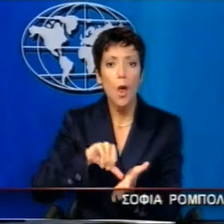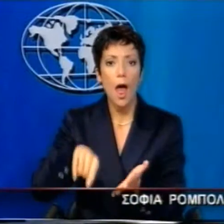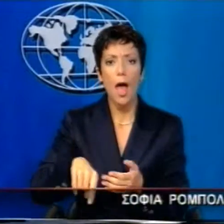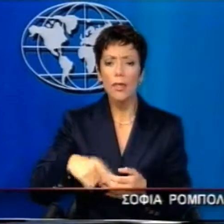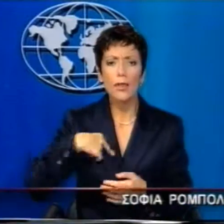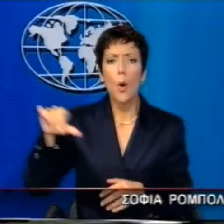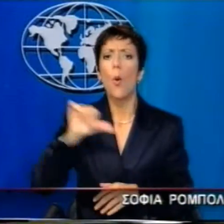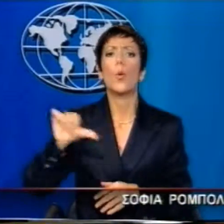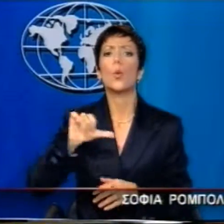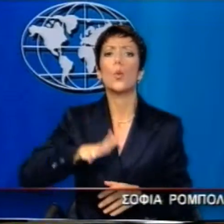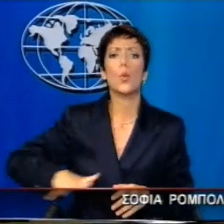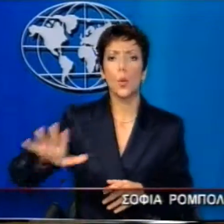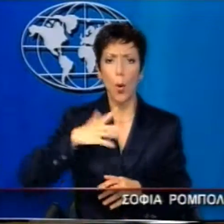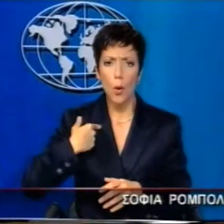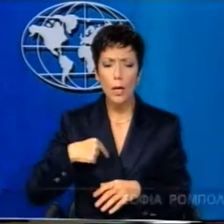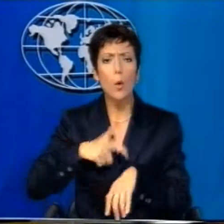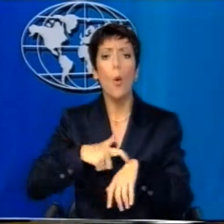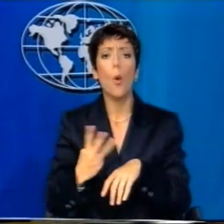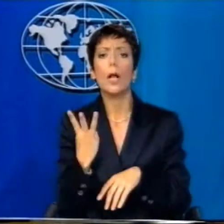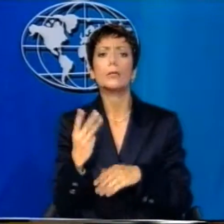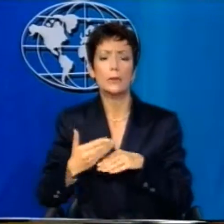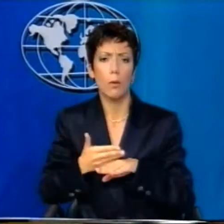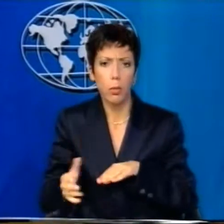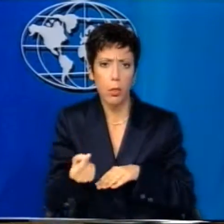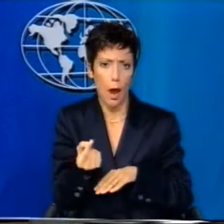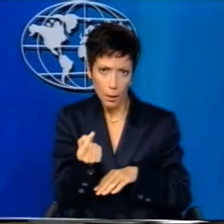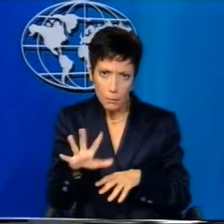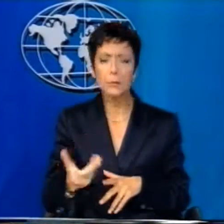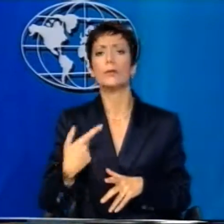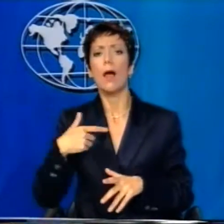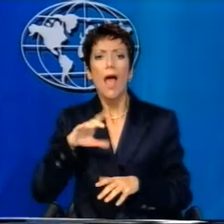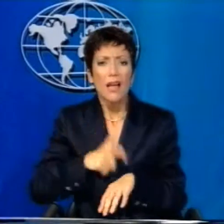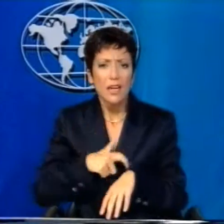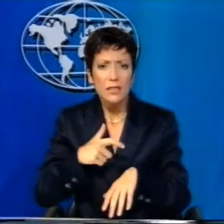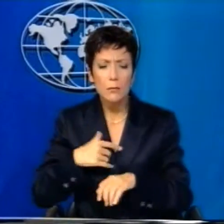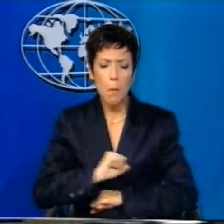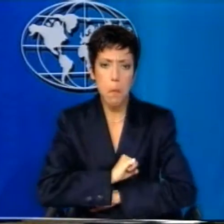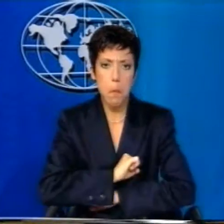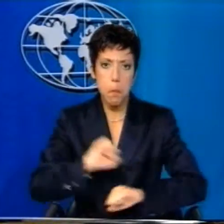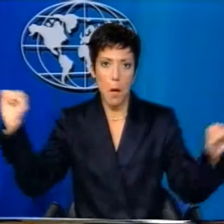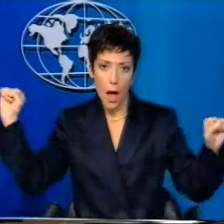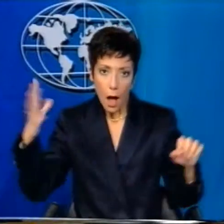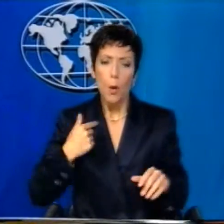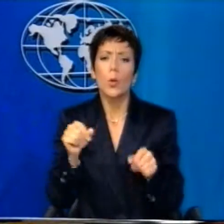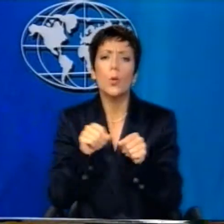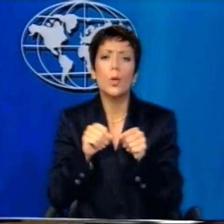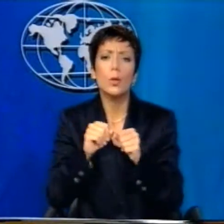στην καρδιά της Αθήνας, στο Κολωνάκι, πολύ κοντά στο σπίτι του Πρωθυπουργού Κώστα Σιμίτη. Η ισχυρότατη